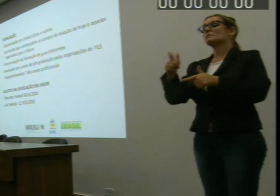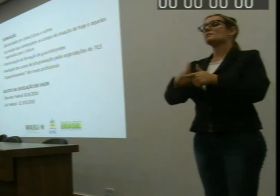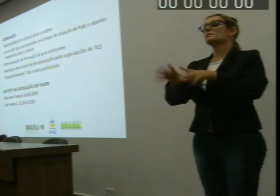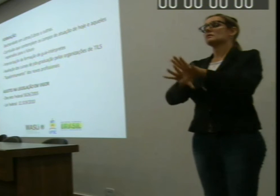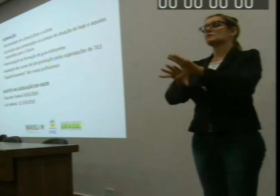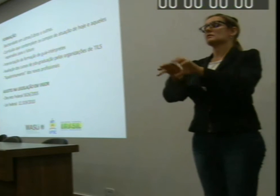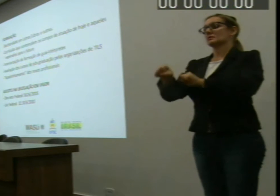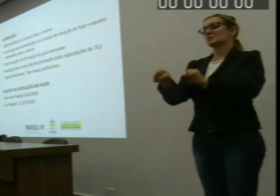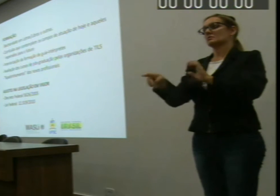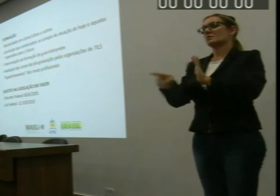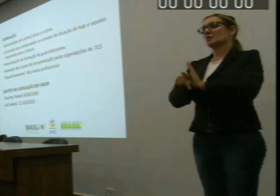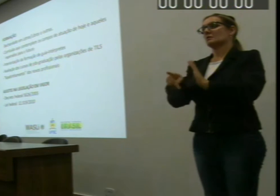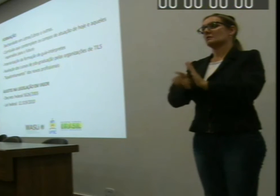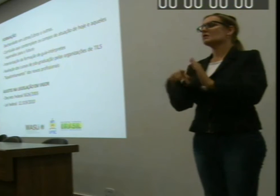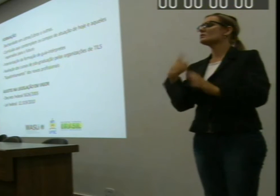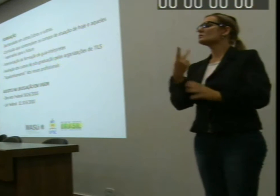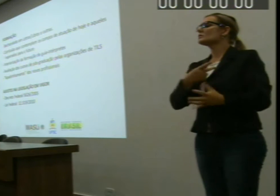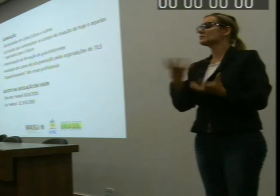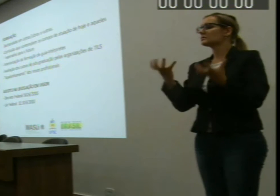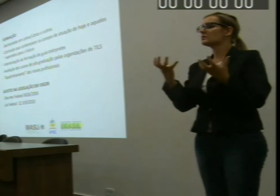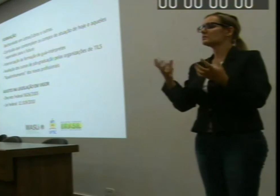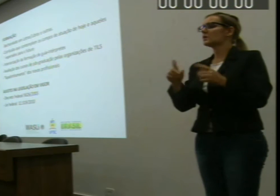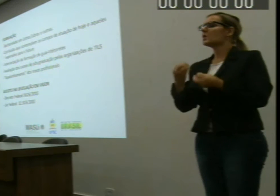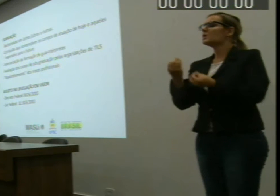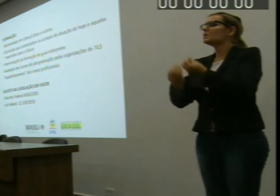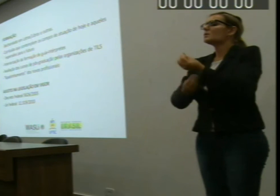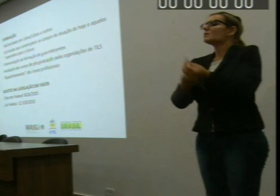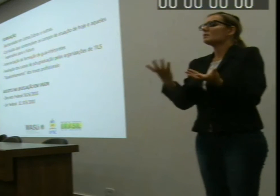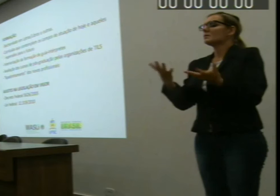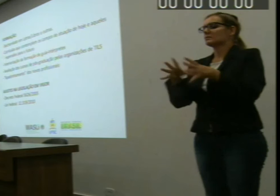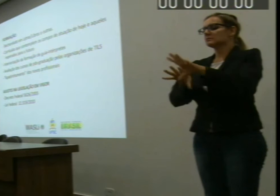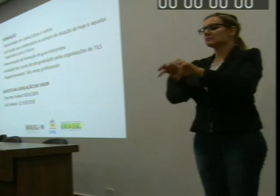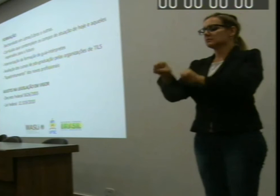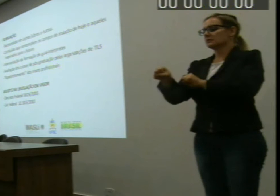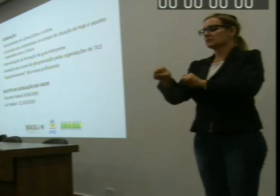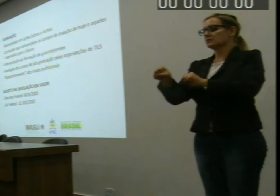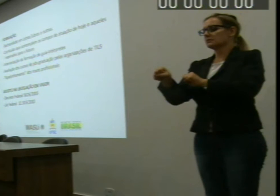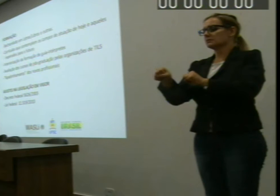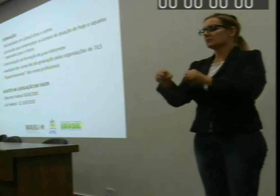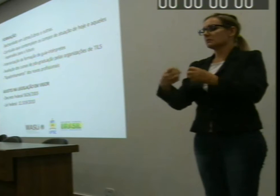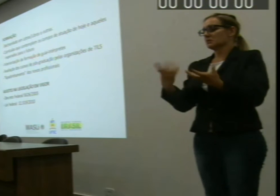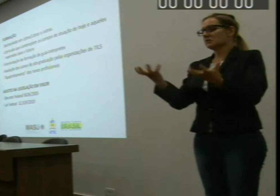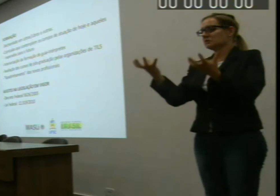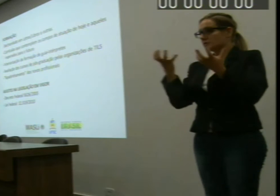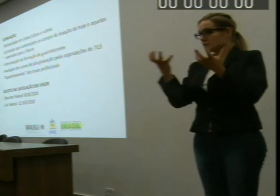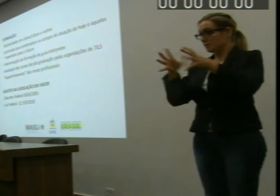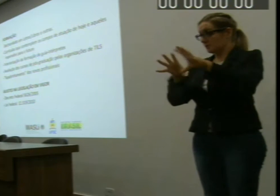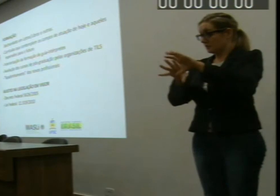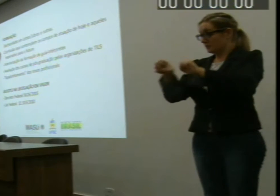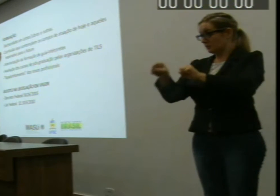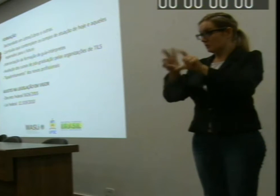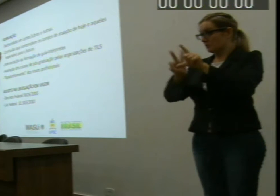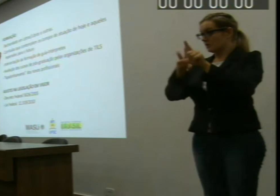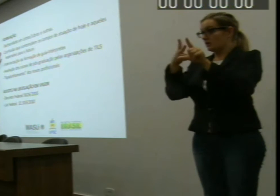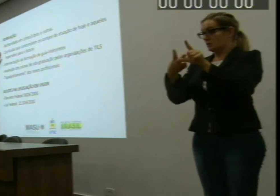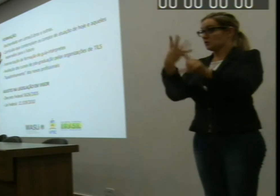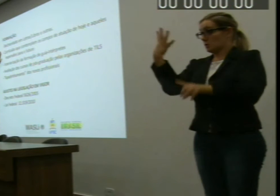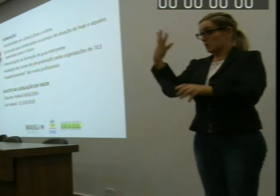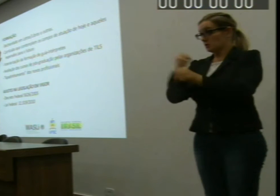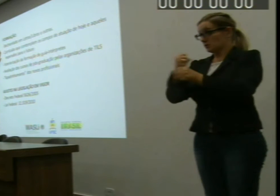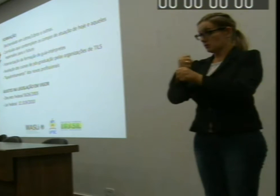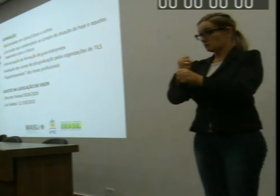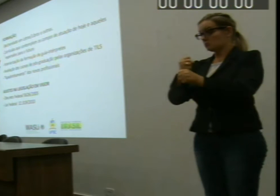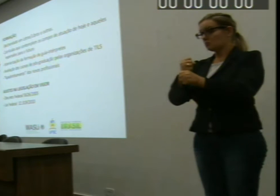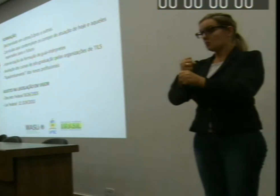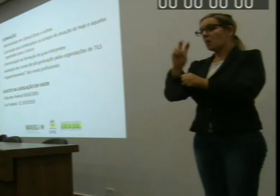a formação que nós queremos Como deve ser a formação que nós queremos a gente quer uma formação em bacharelado de 4 anos ou